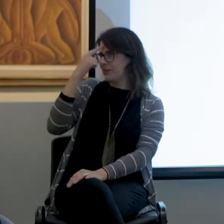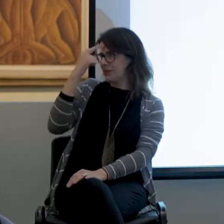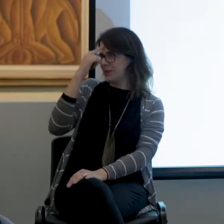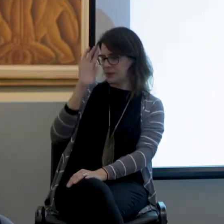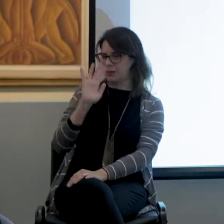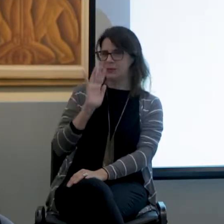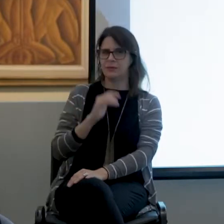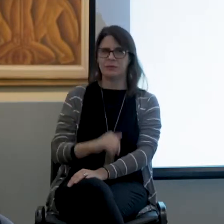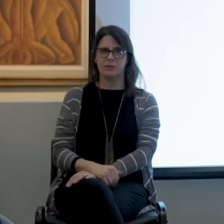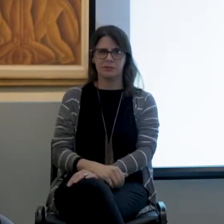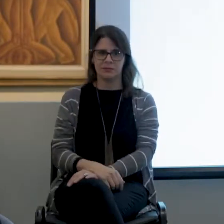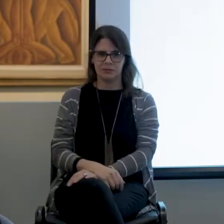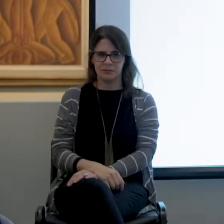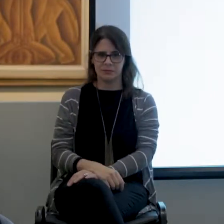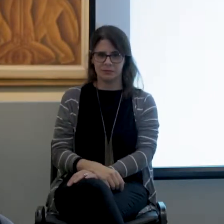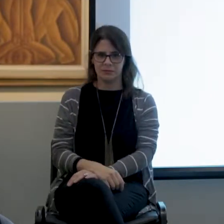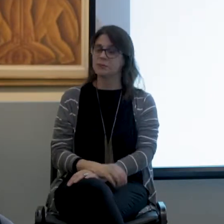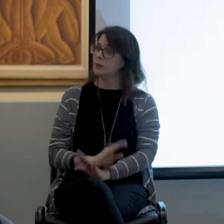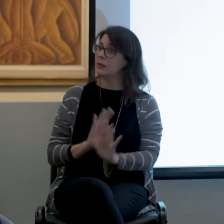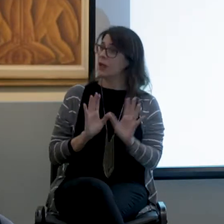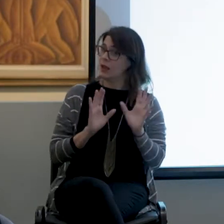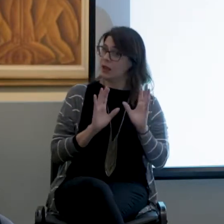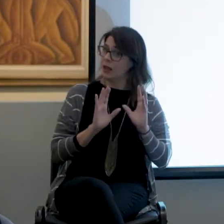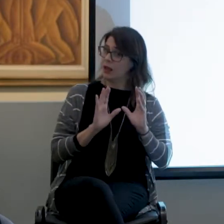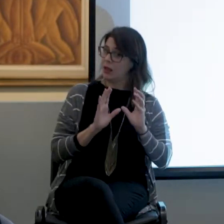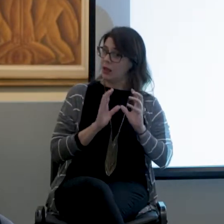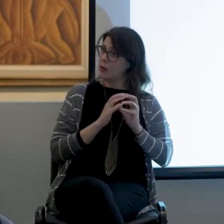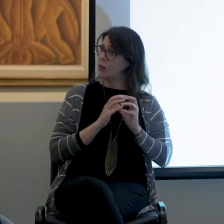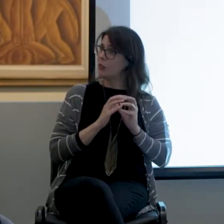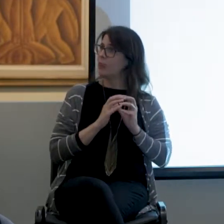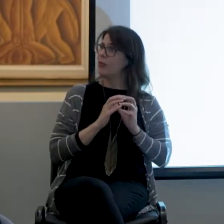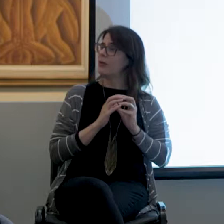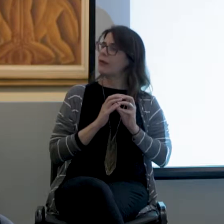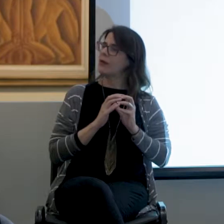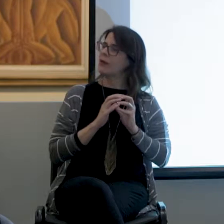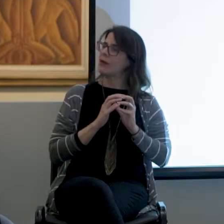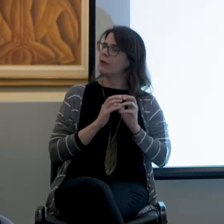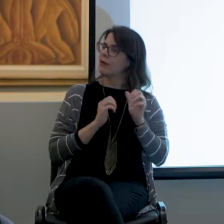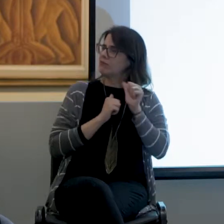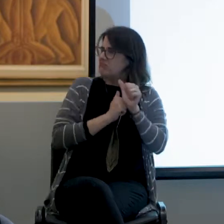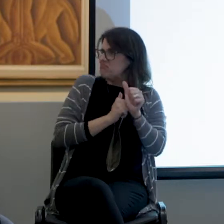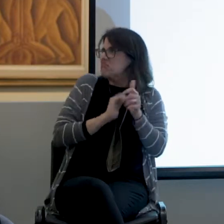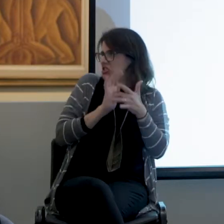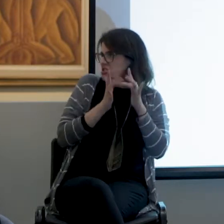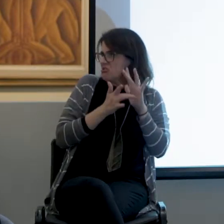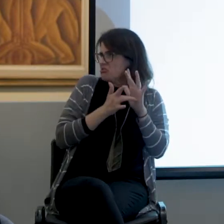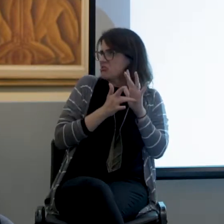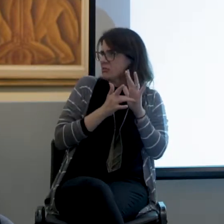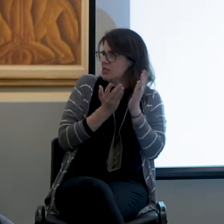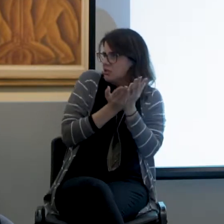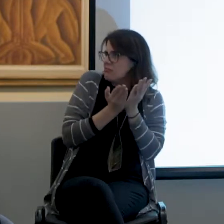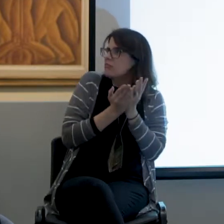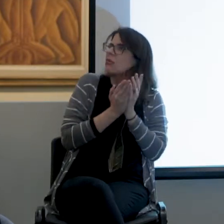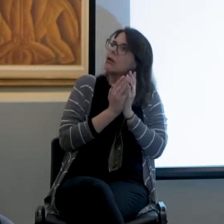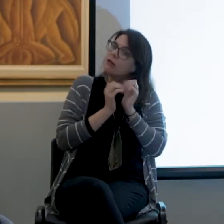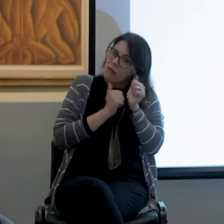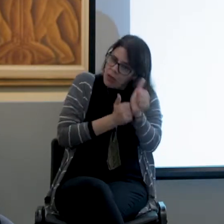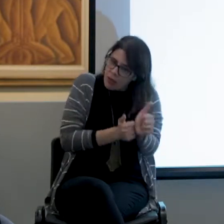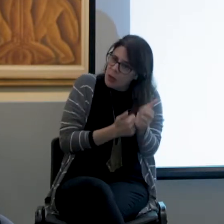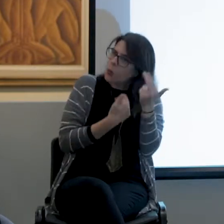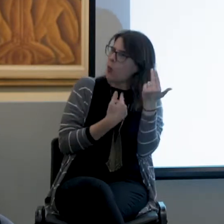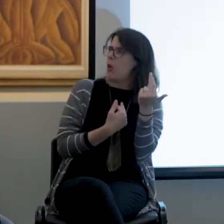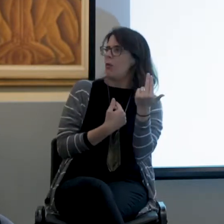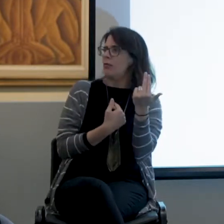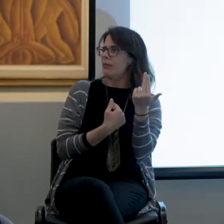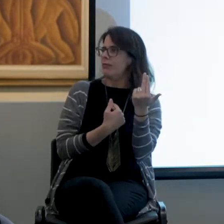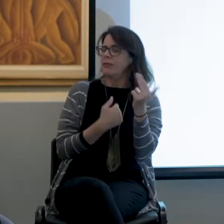mesma ideia, né? E pior ainda, né? A arte, na medida em que ela tem esse caráter